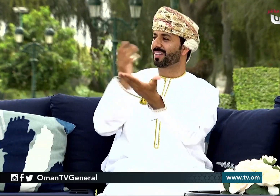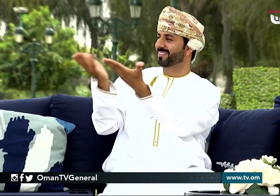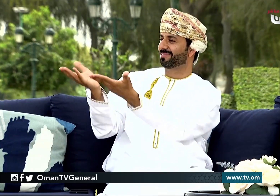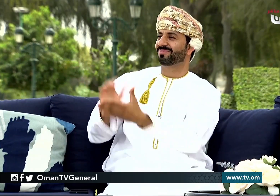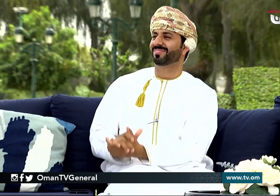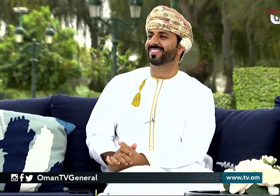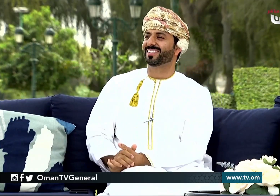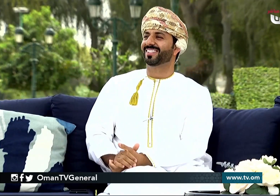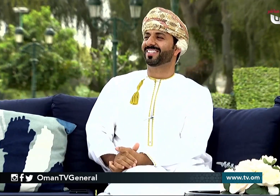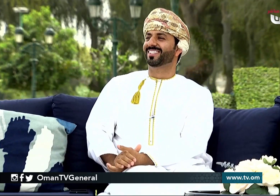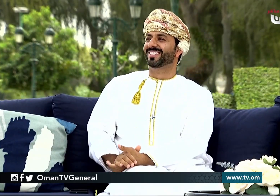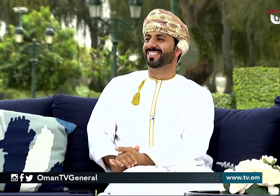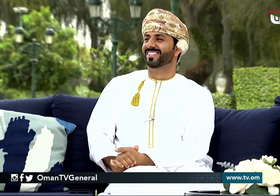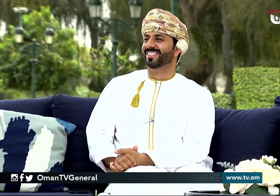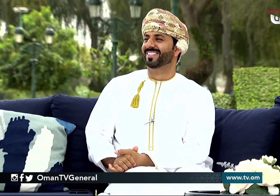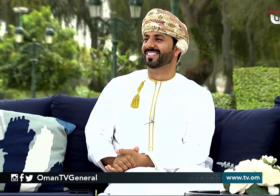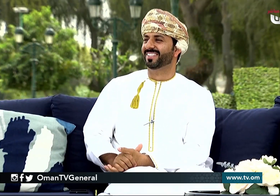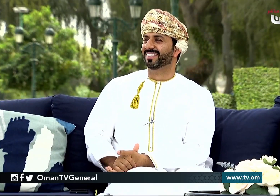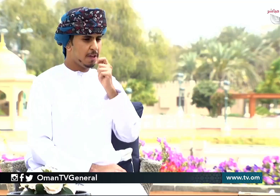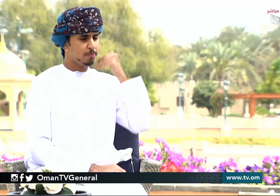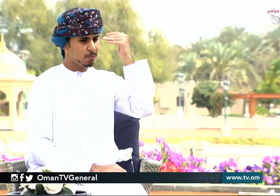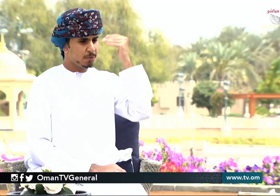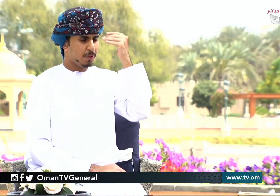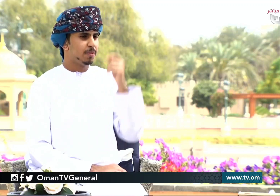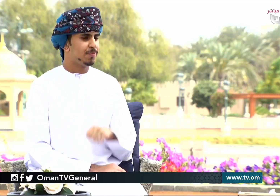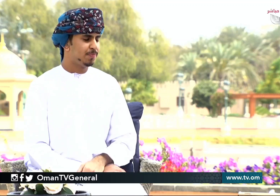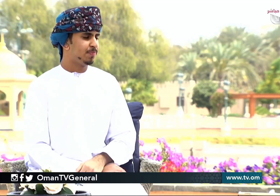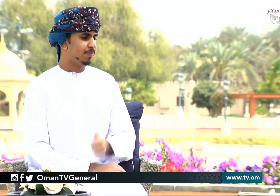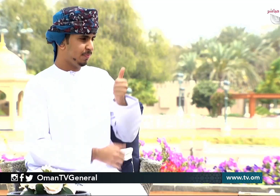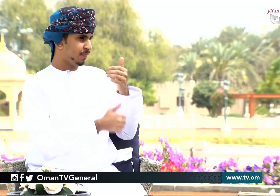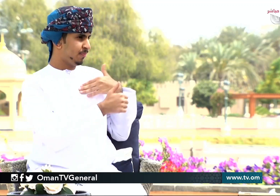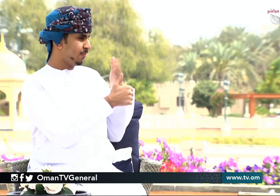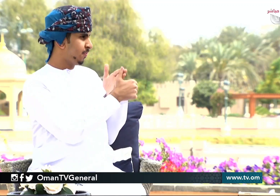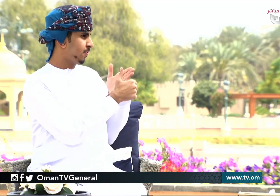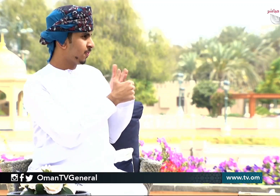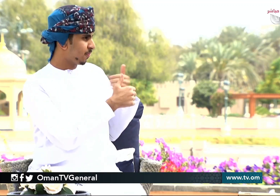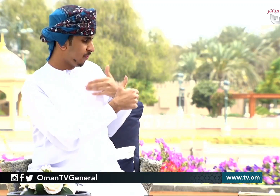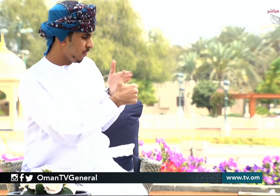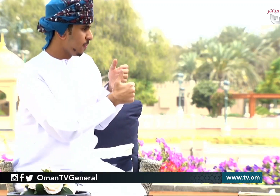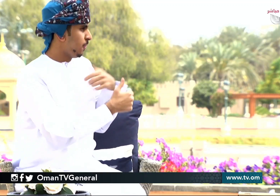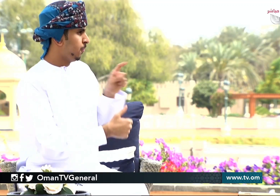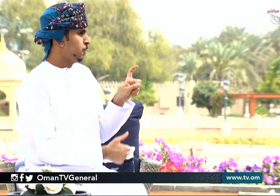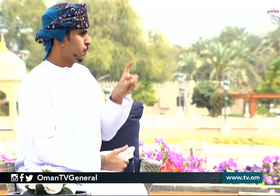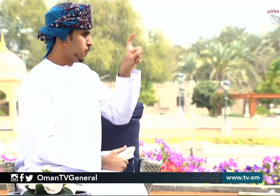الآن. أنا مذيع إن شاء الله, أتمنى أن أكون مستقبلا أن أكون مذيع. أولا راح أسأل